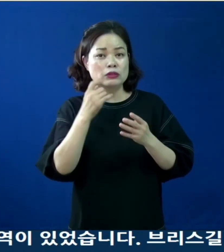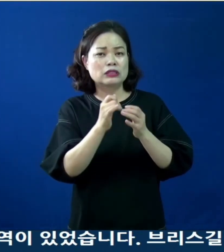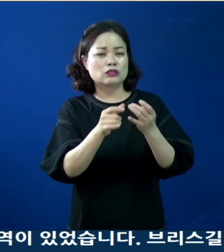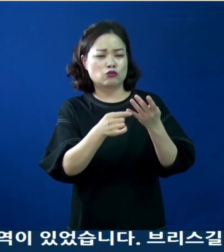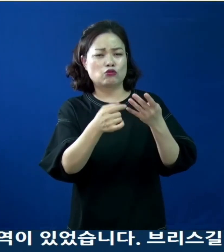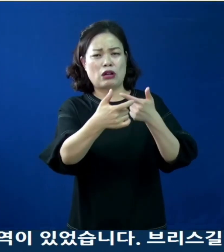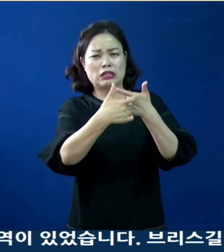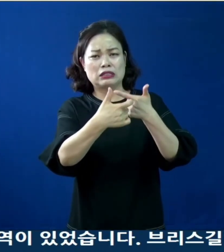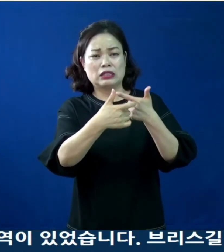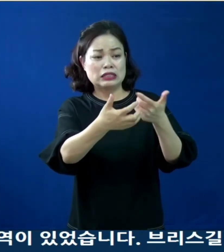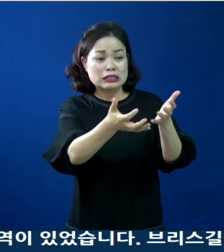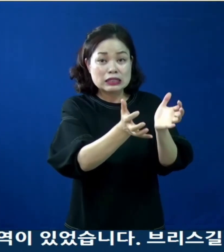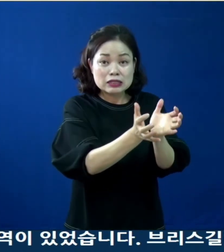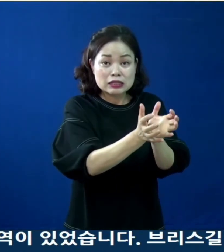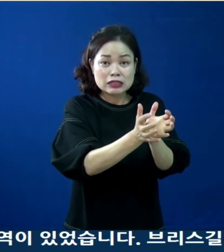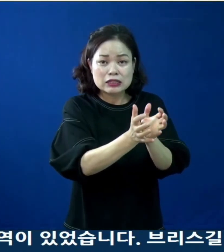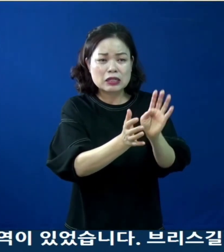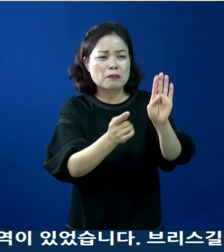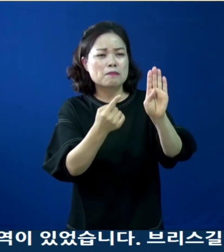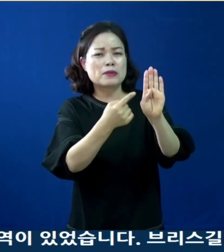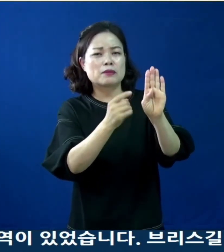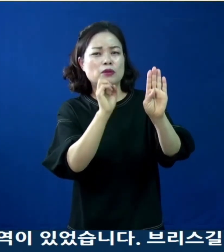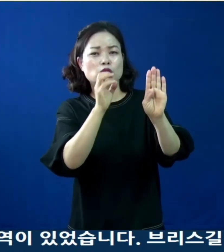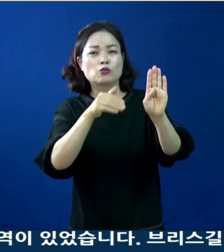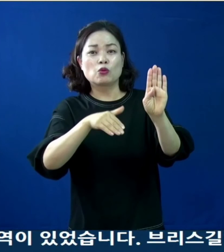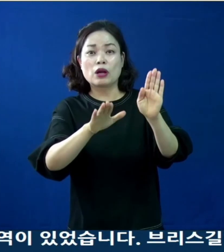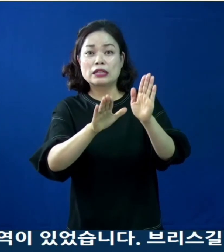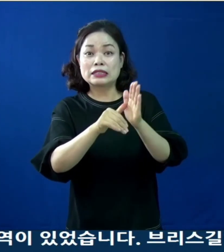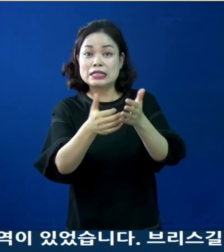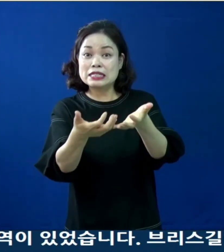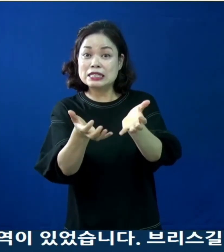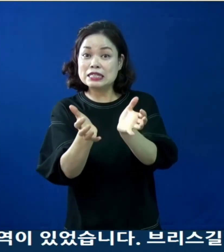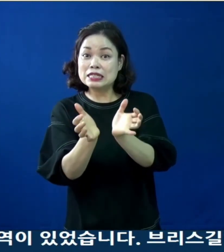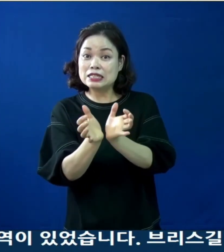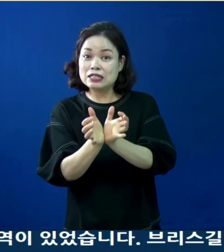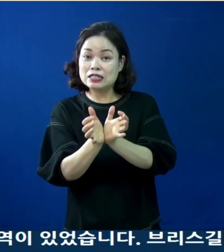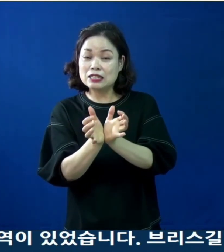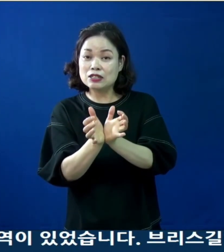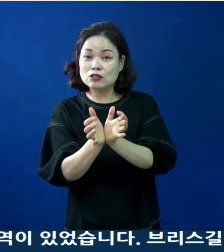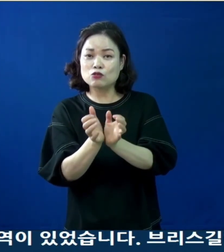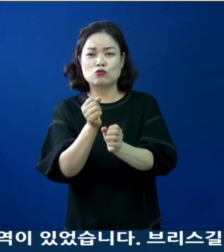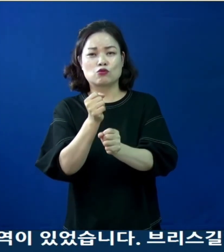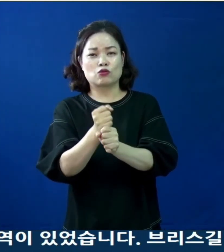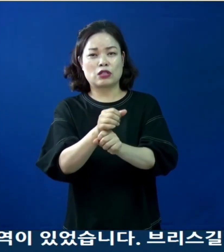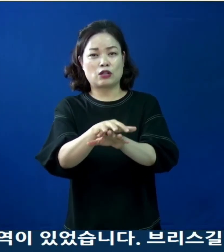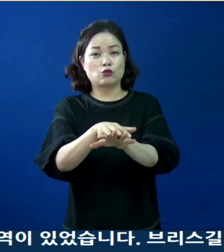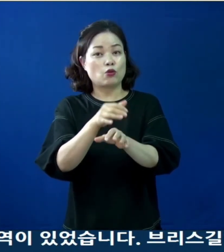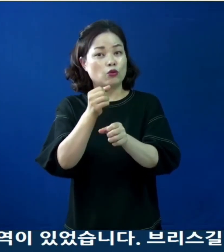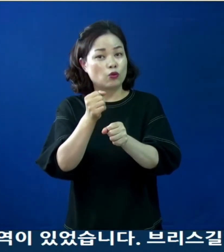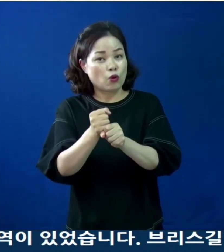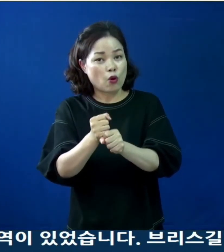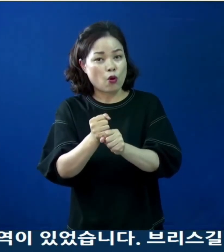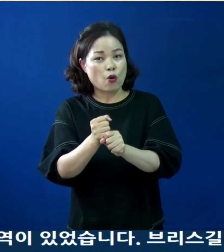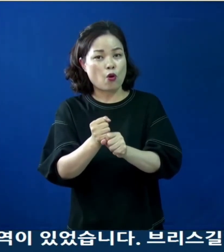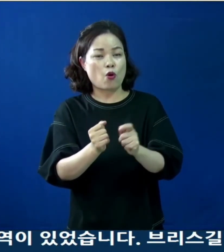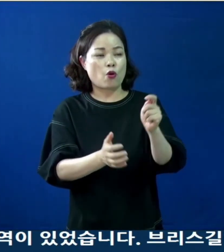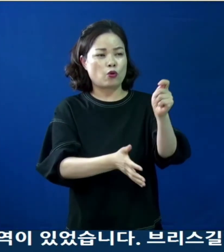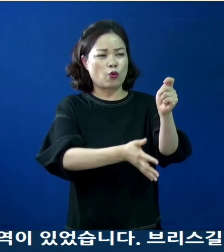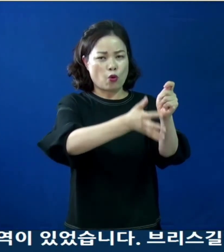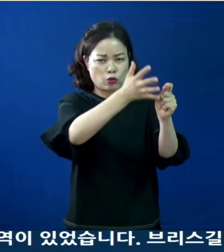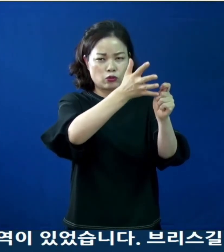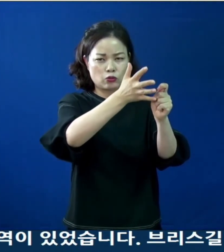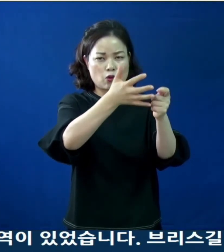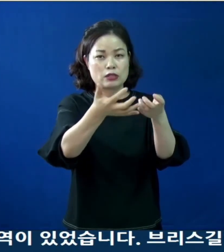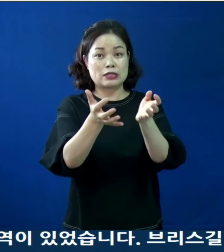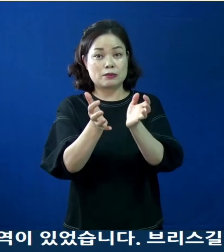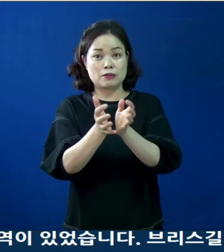사람이에요. 그 팀 가지고 빌립보 전도 왔을 때 이 팀 멤버에 구성하고요, 고린도에서 이 멤버는 상대가